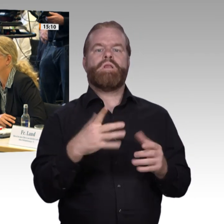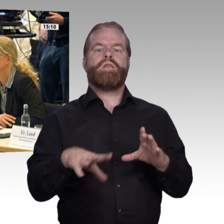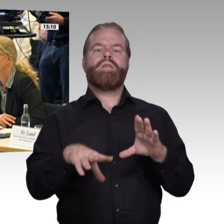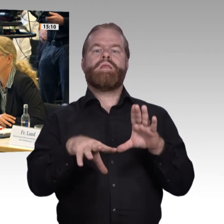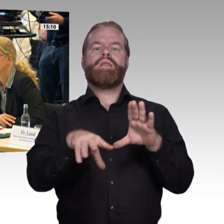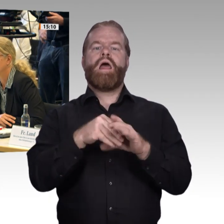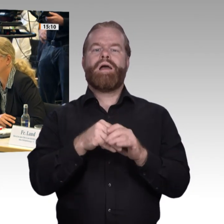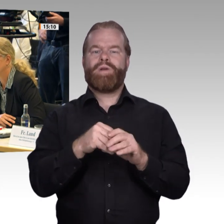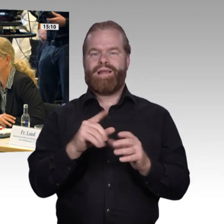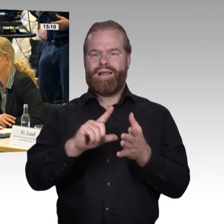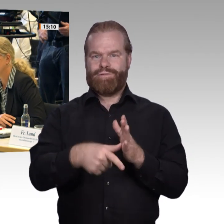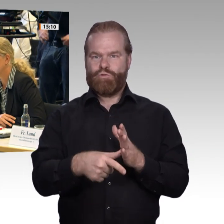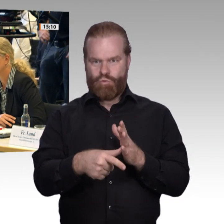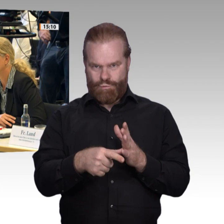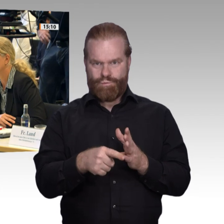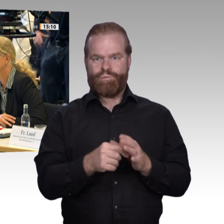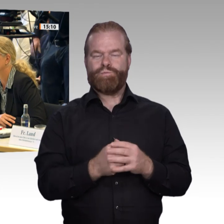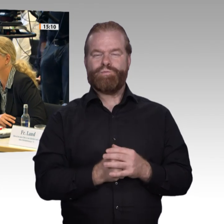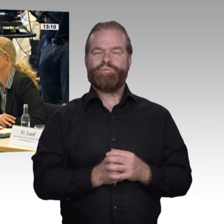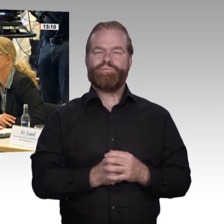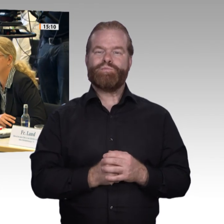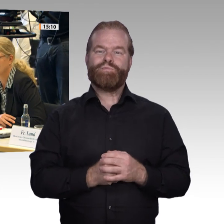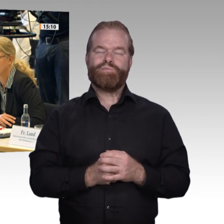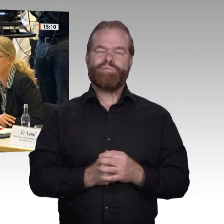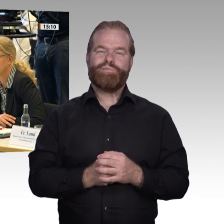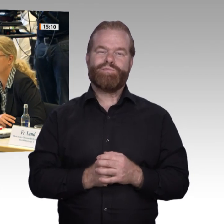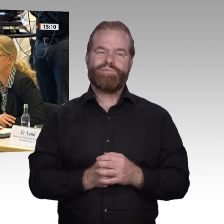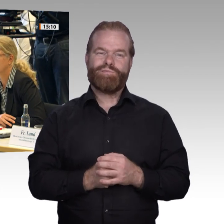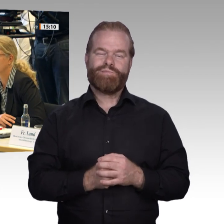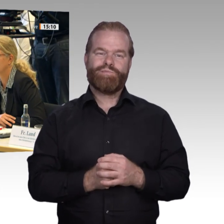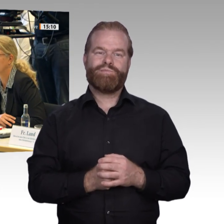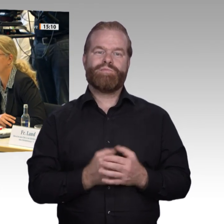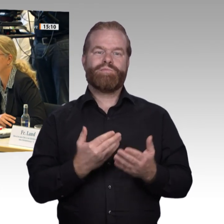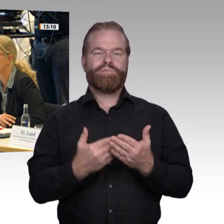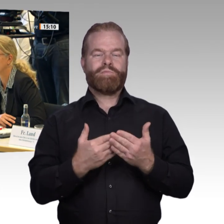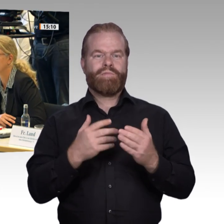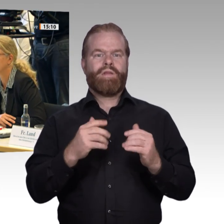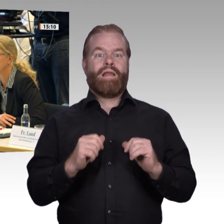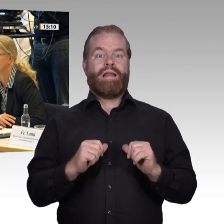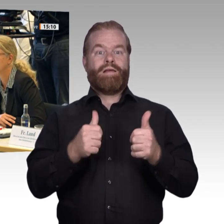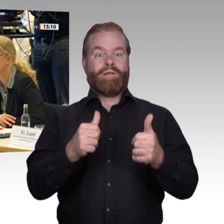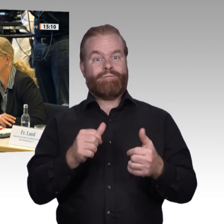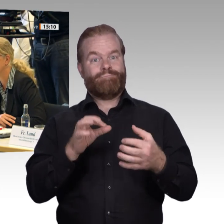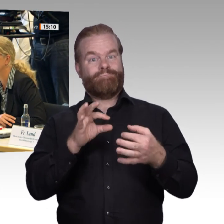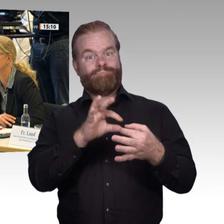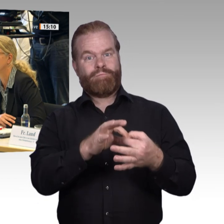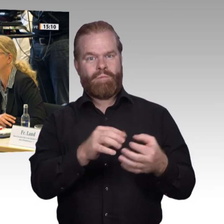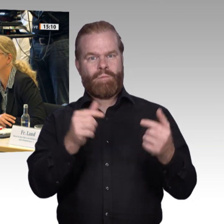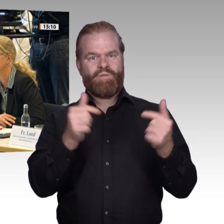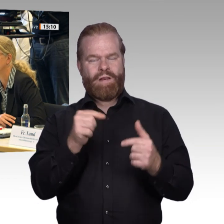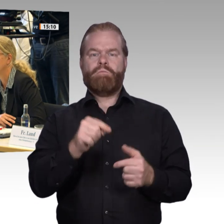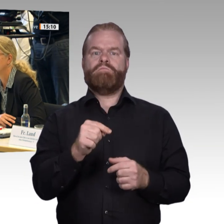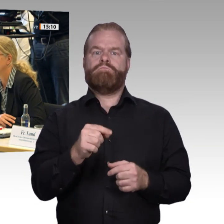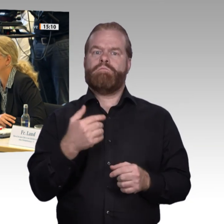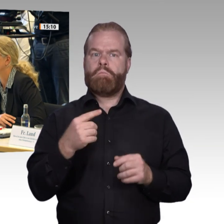Hilfe zur Pflege, ist es eine Besonderheit, es ist aber nicht die erste Ausnahme. Also wir haben auch andere Leistungen wie die Altenhilfe,